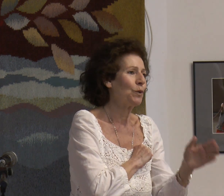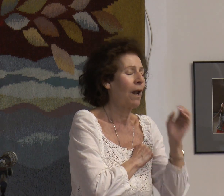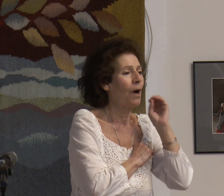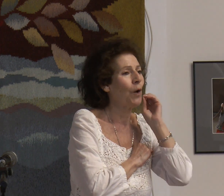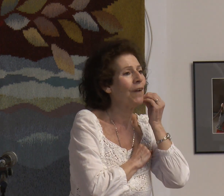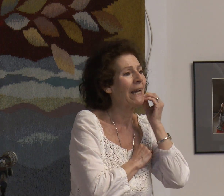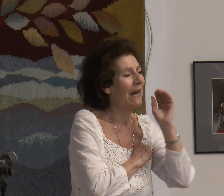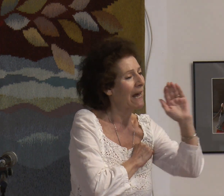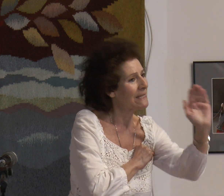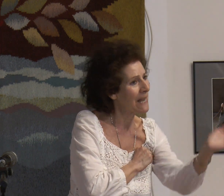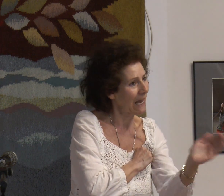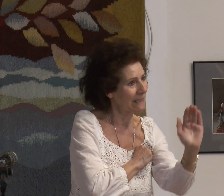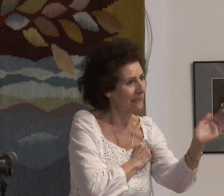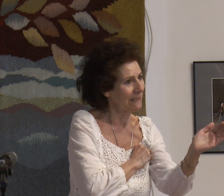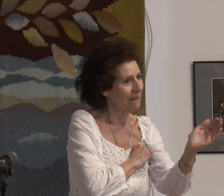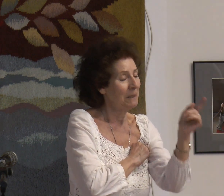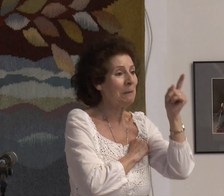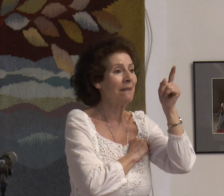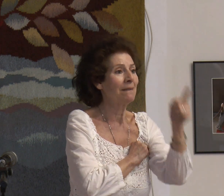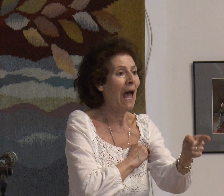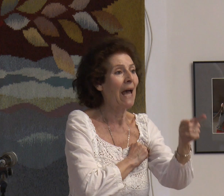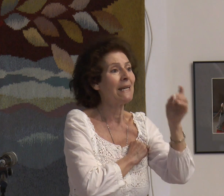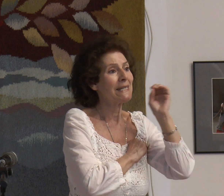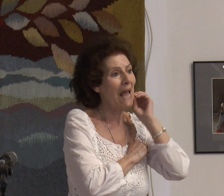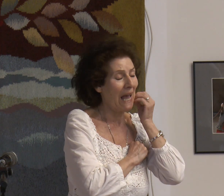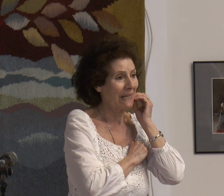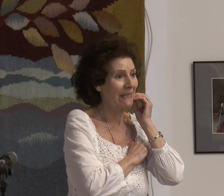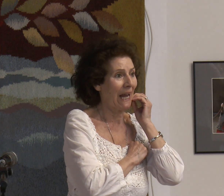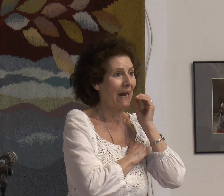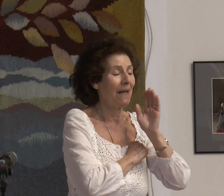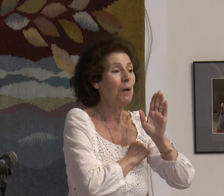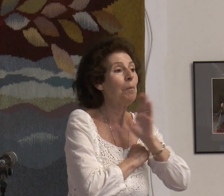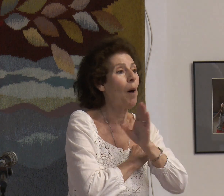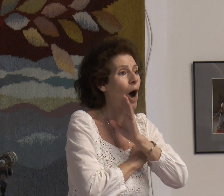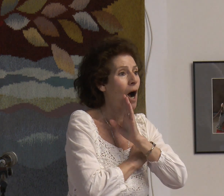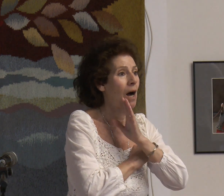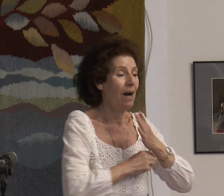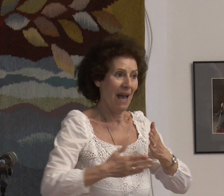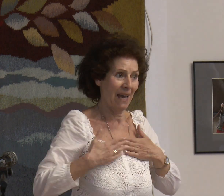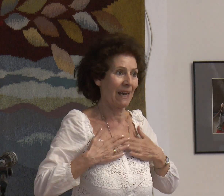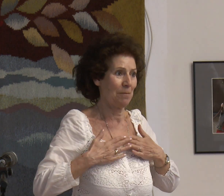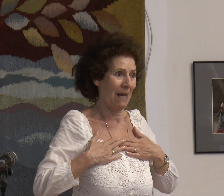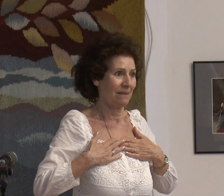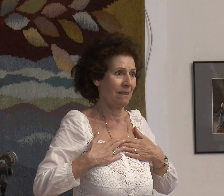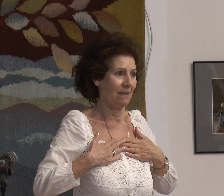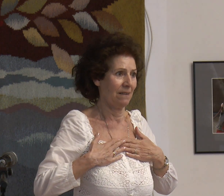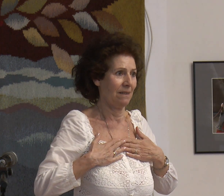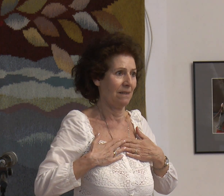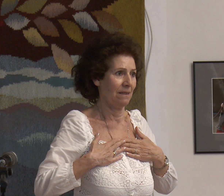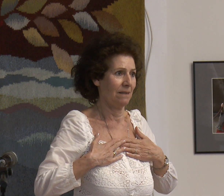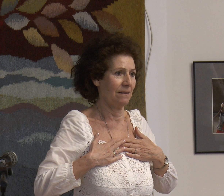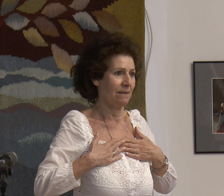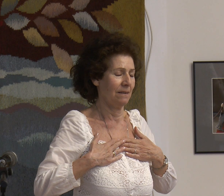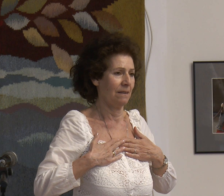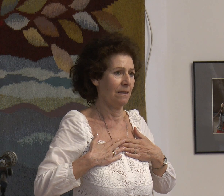Nem tudtalak, hogy végtelen szeretni, mint te szerettél, mama, engem.